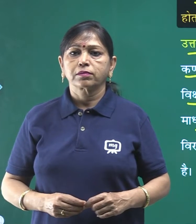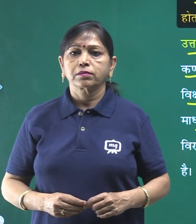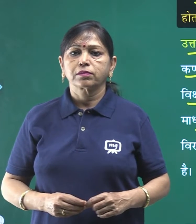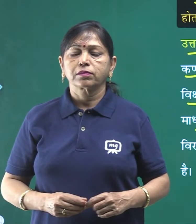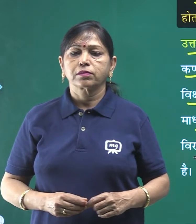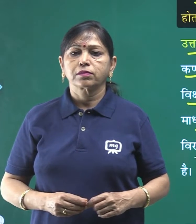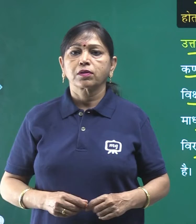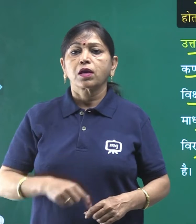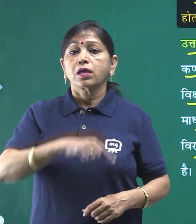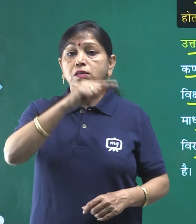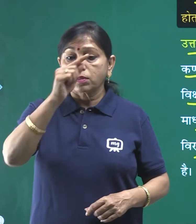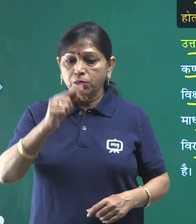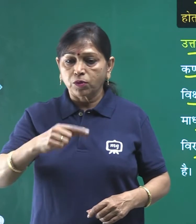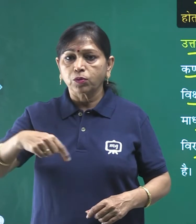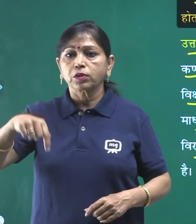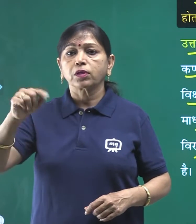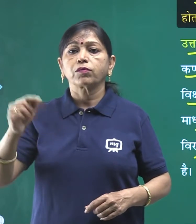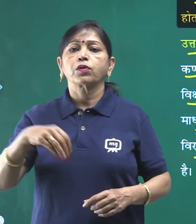संपीड़नों तथा विदलनों के